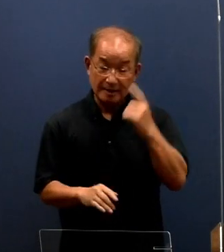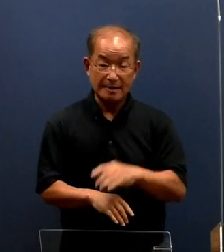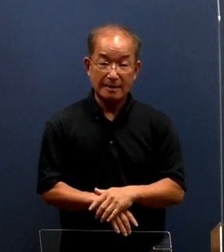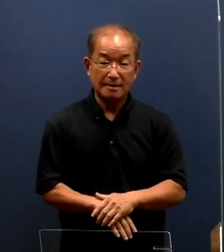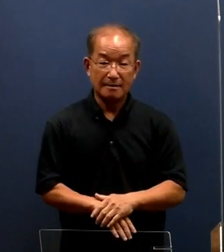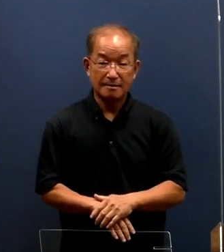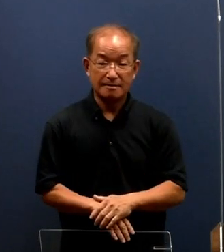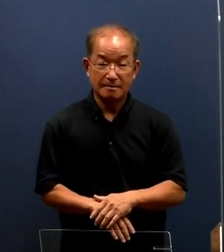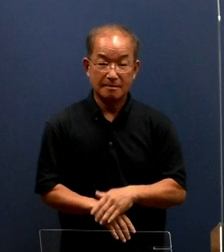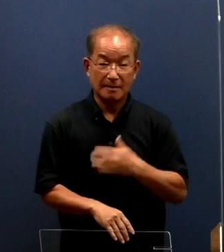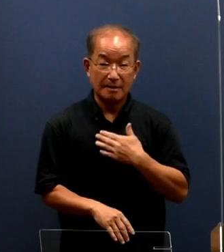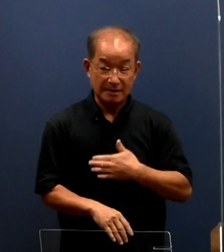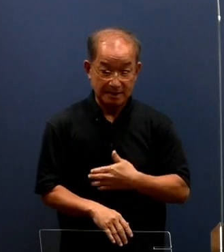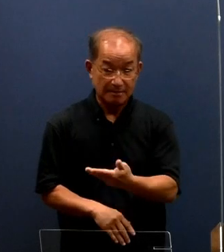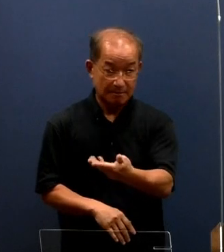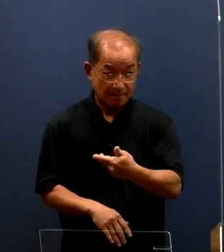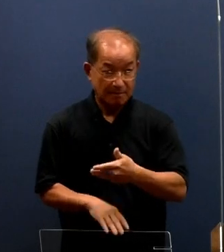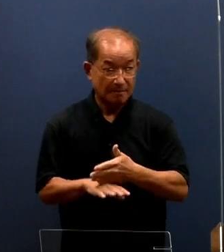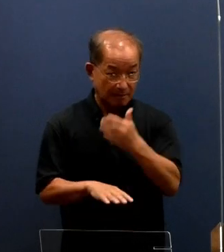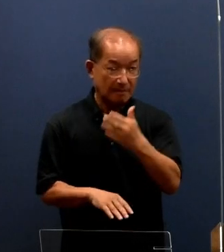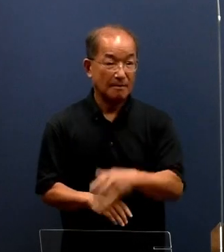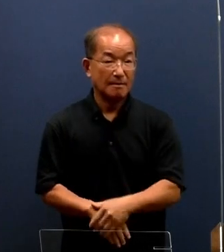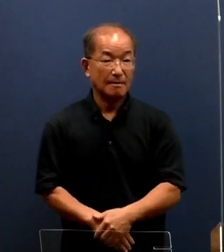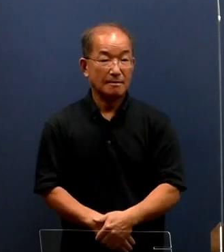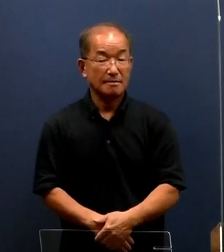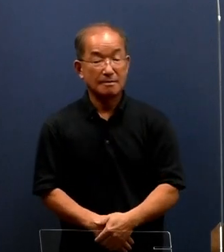わかりました。ありがとうございました。